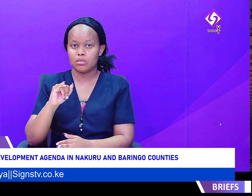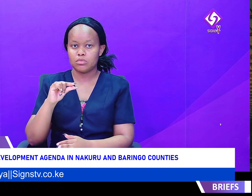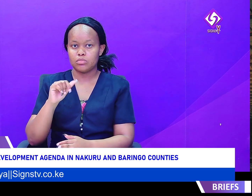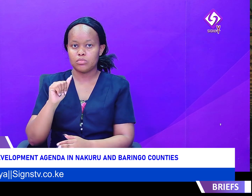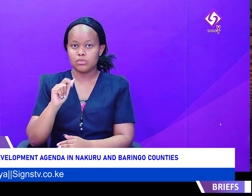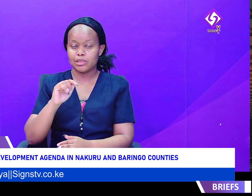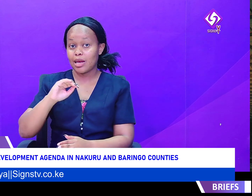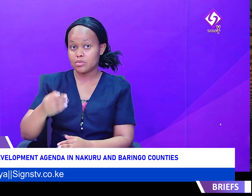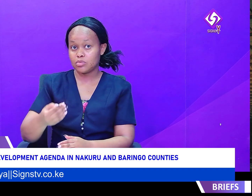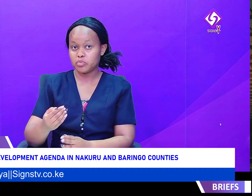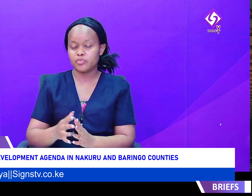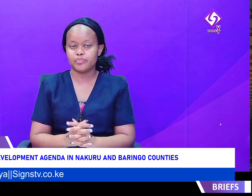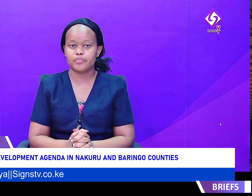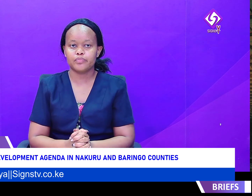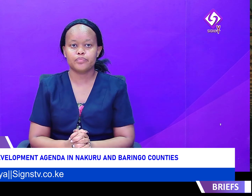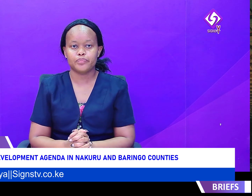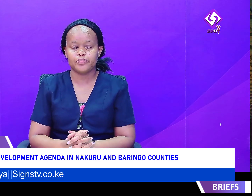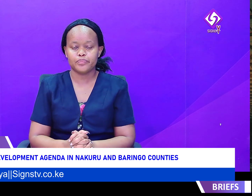President Ruto commissioned work on the stalled